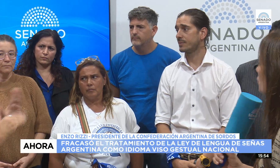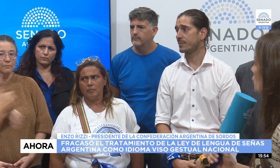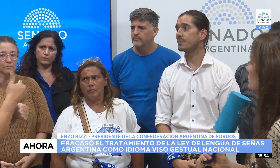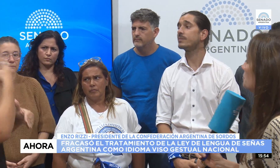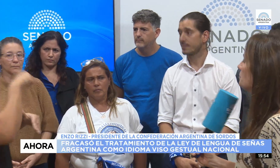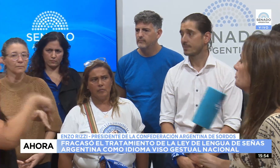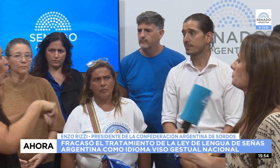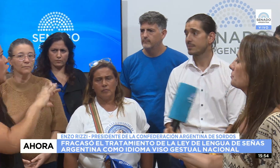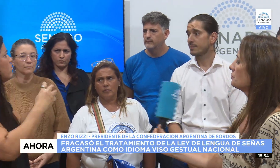hoy?